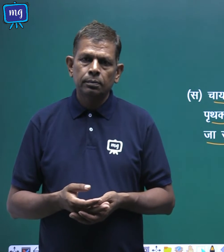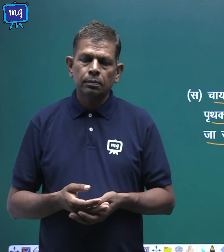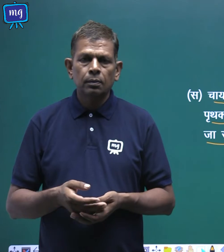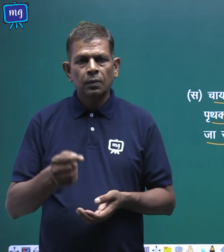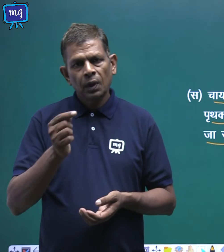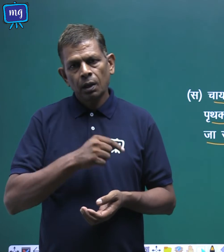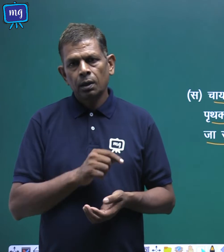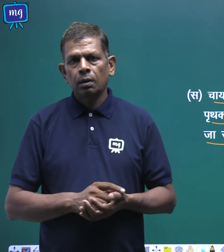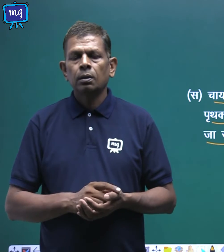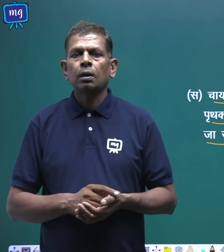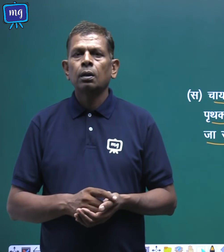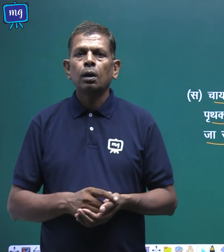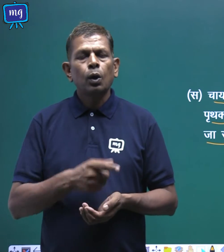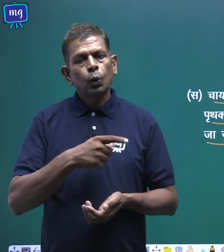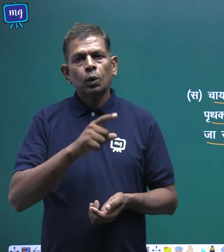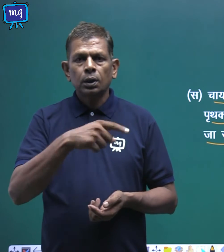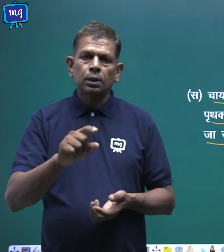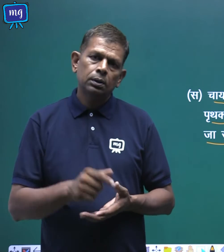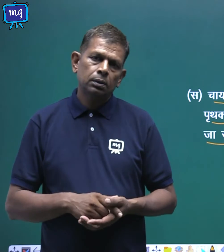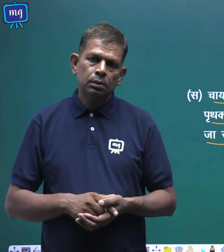यह कथन बिल्कुल सही है बच्चों,